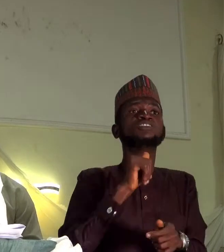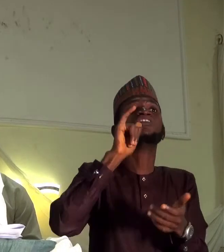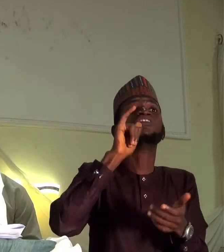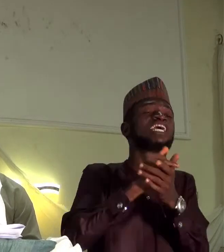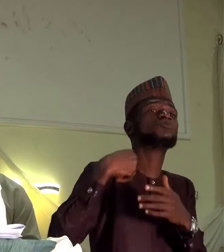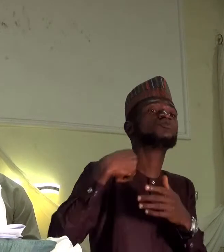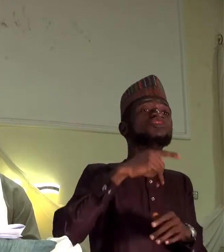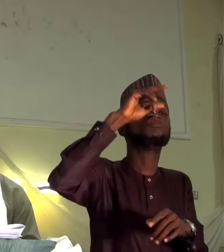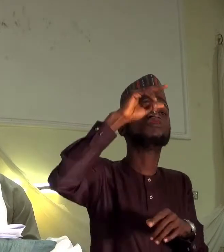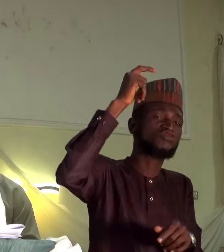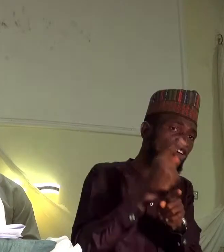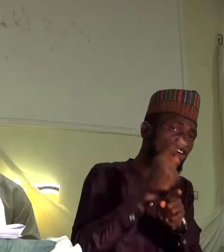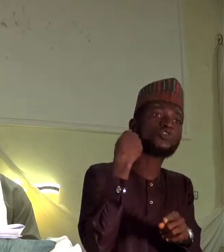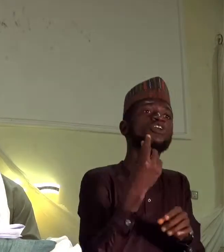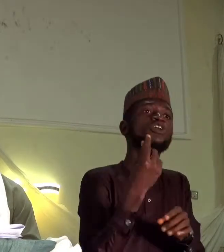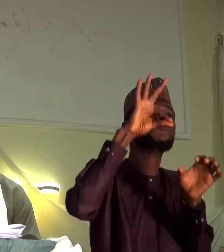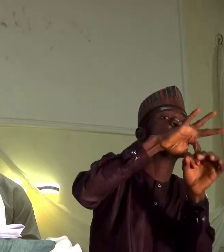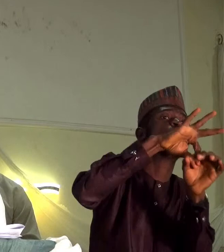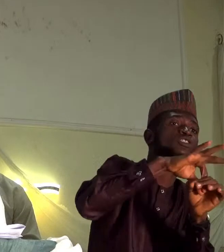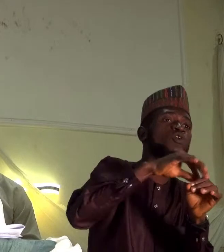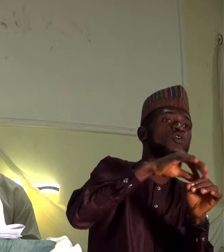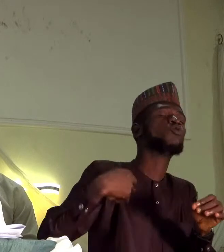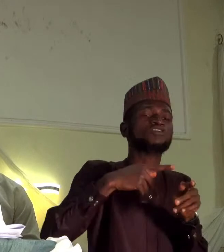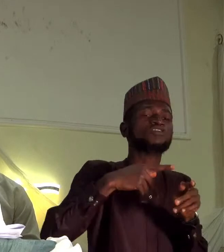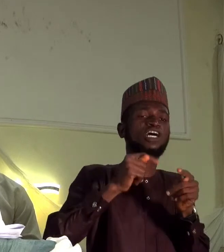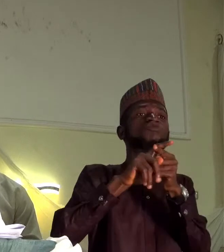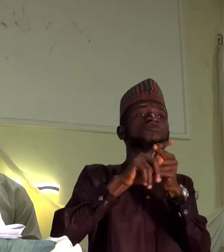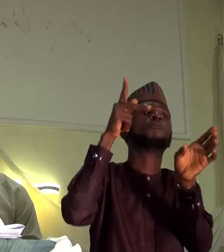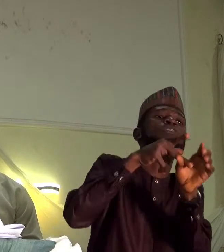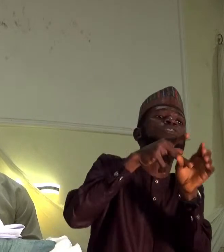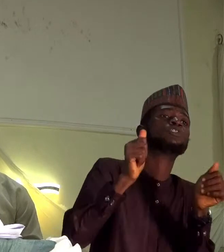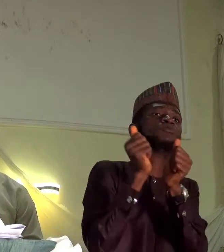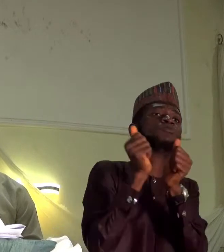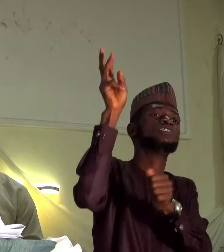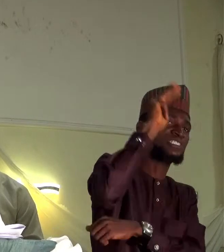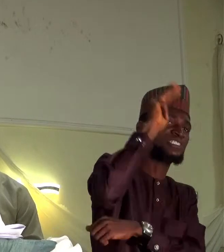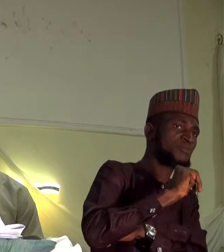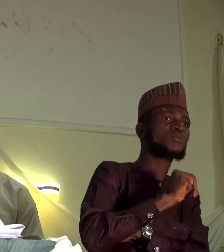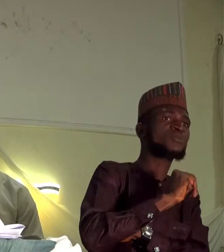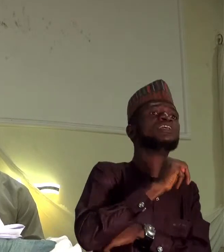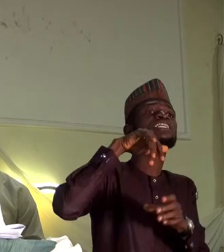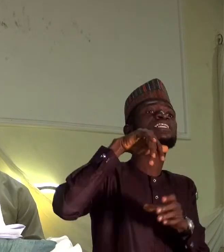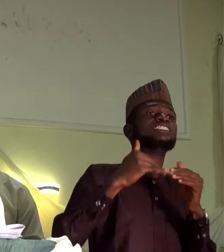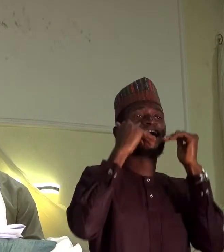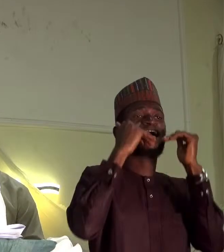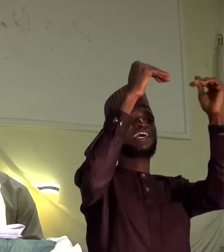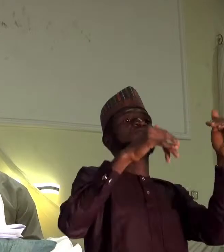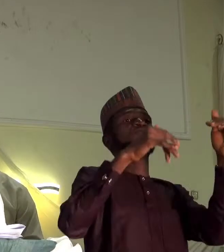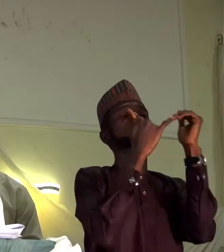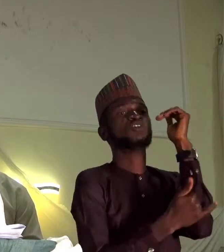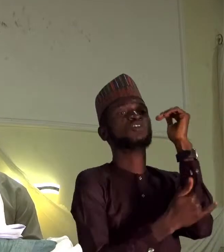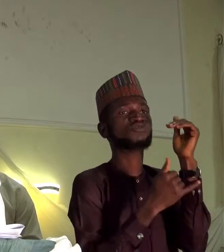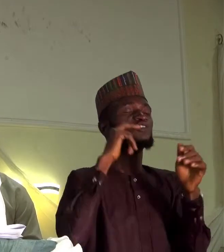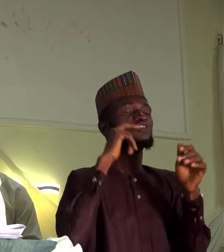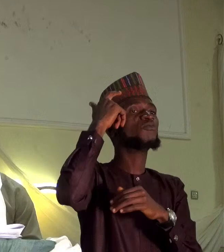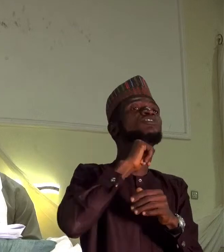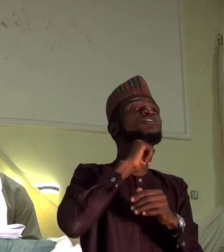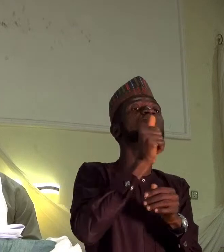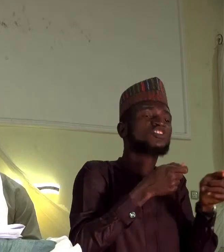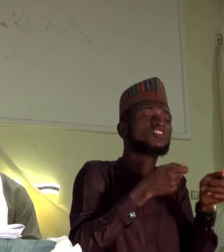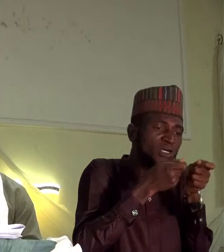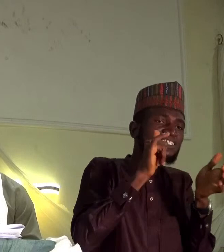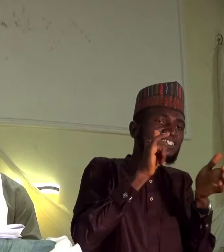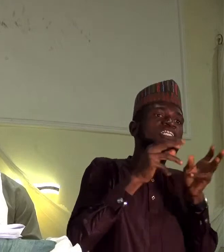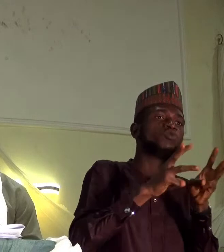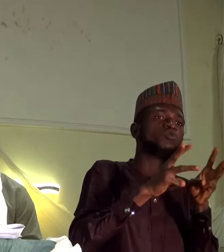tán ẹni tí wọ́n gbùnlọ́ ẹni tí ó ṣègbè ọ parí síbẹ̀. Government is never run like that in the advanced climb. Àwa náà gbọ́dọ̀ wà wá Mùsùlùmí tá a